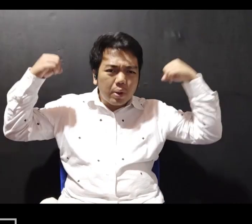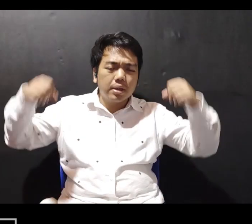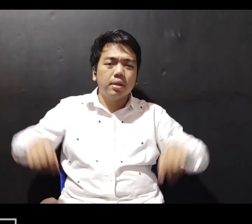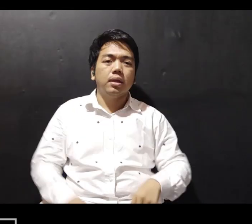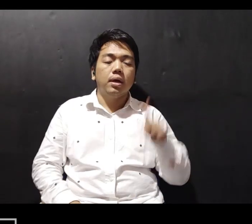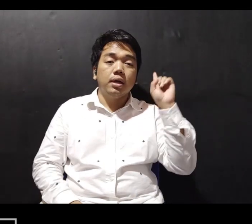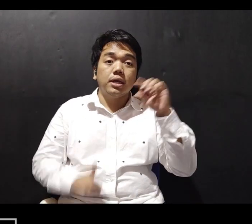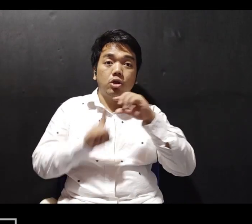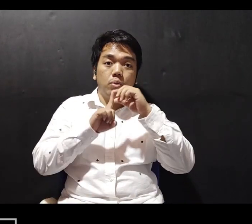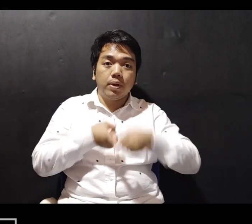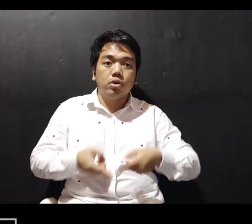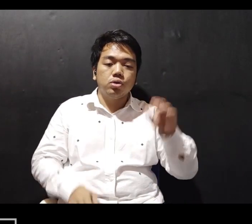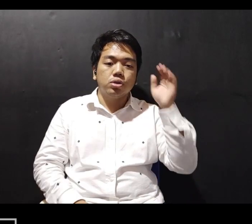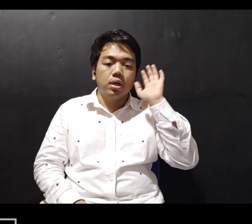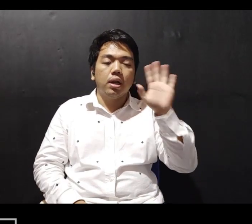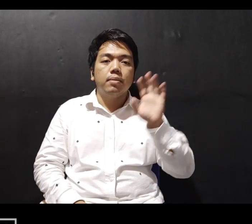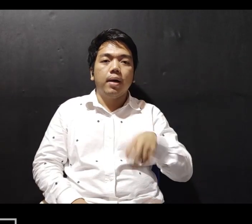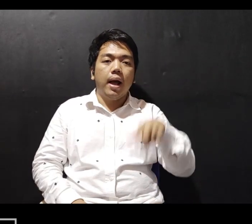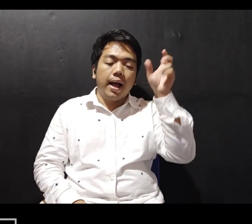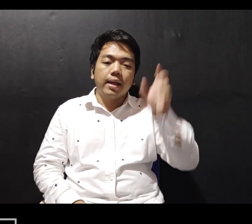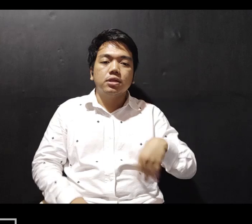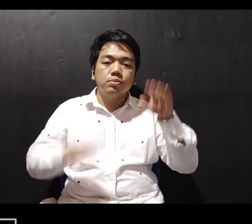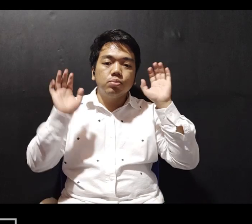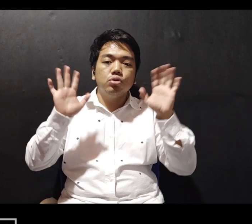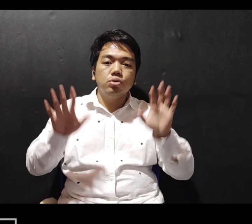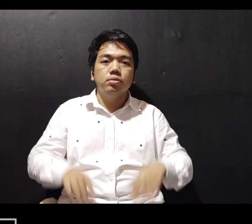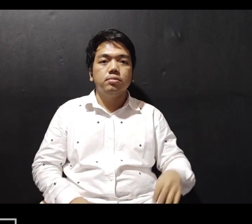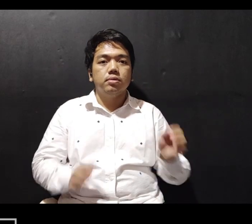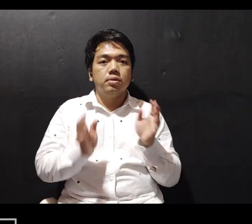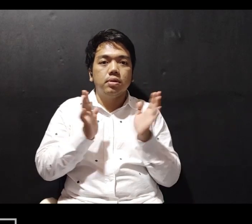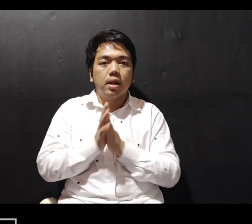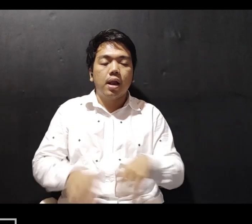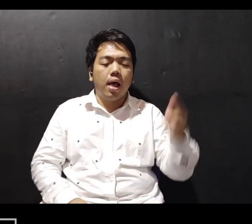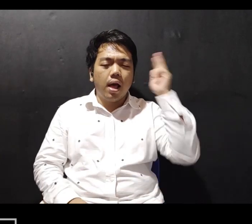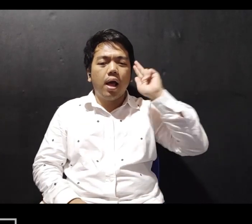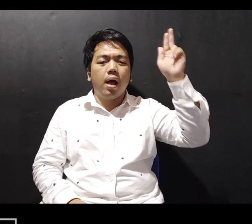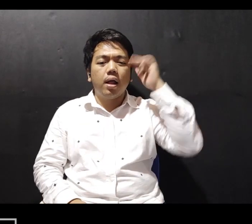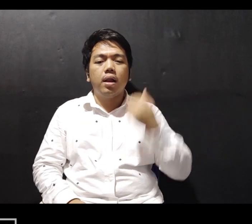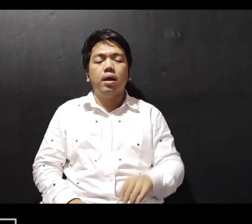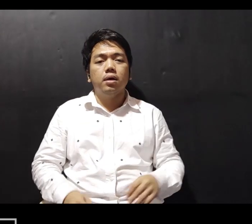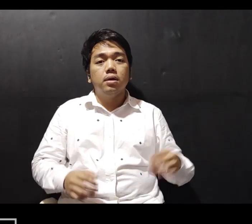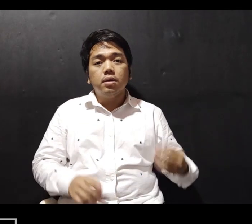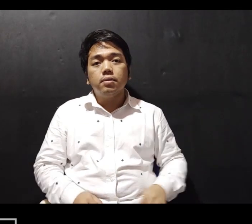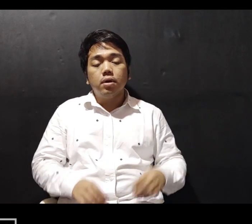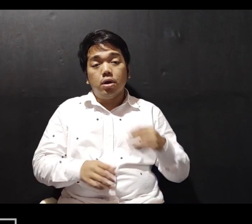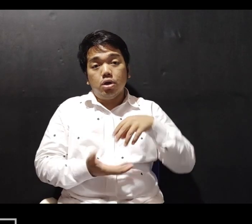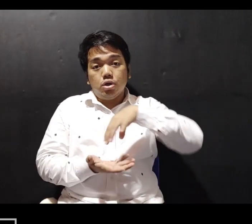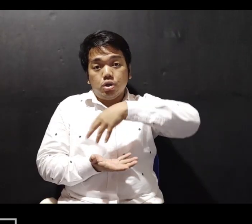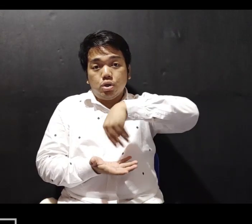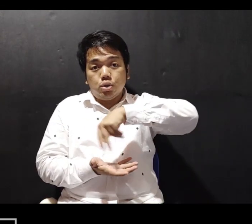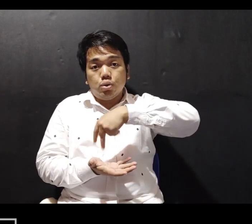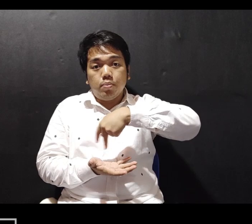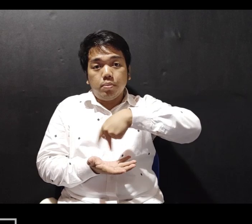ayat 10 berkata, "Dan Allah sumber kasih karunia-Nya yang telah memanggil kamu dalam Kristus